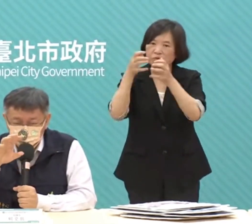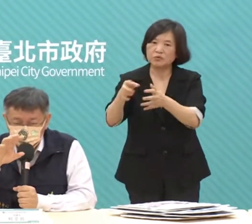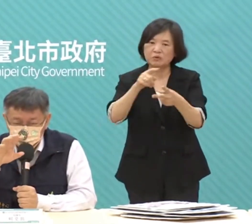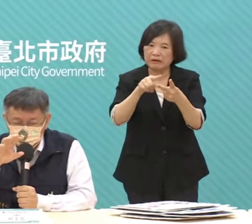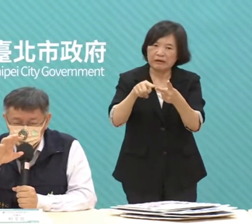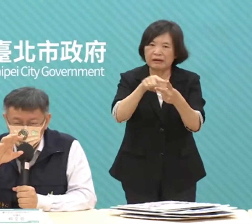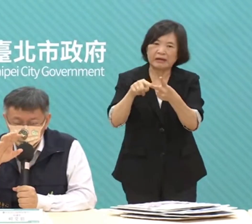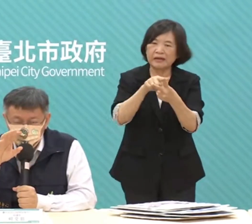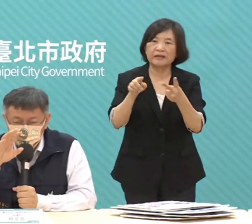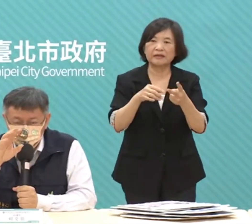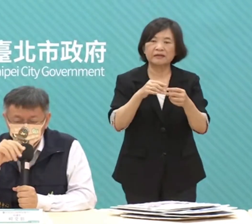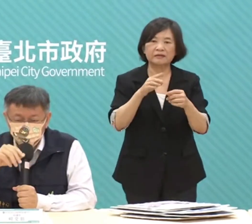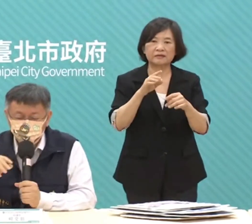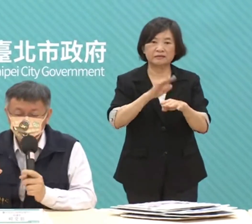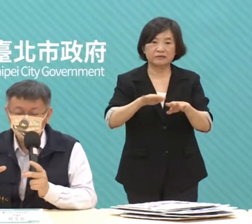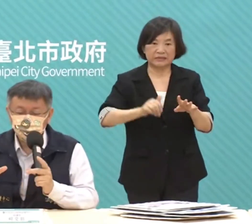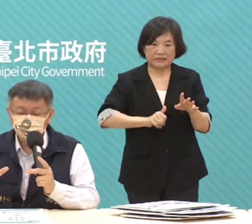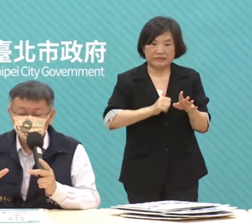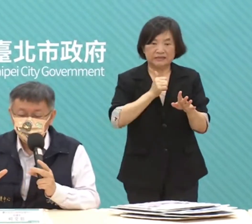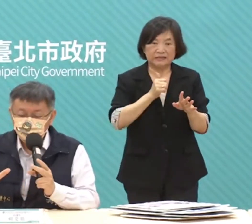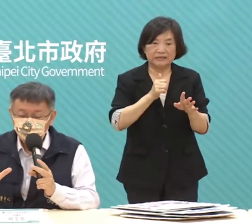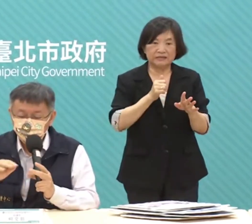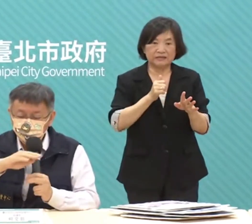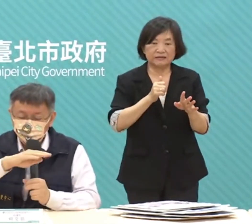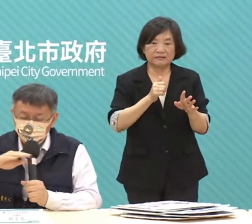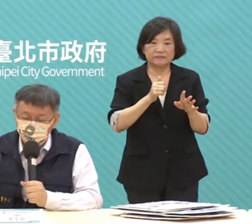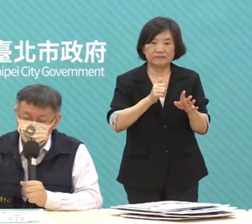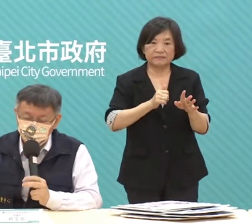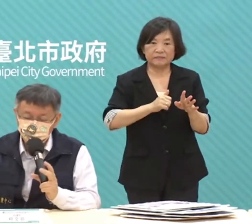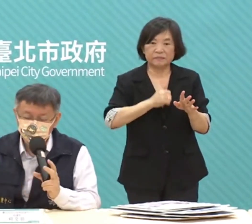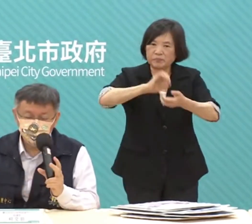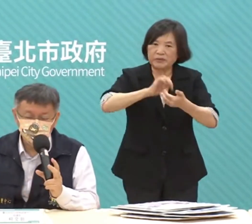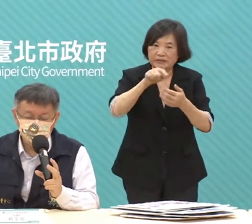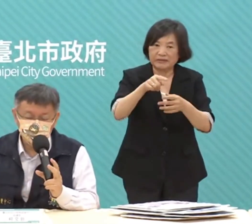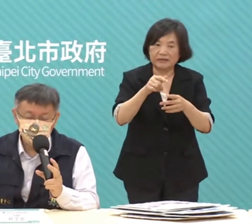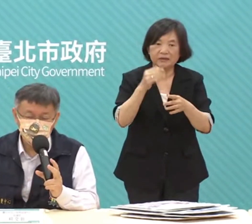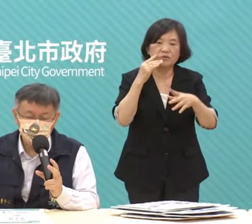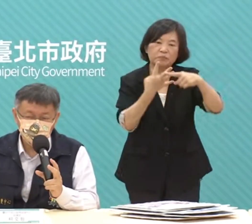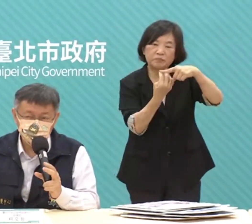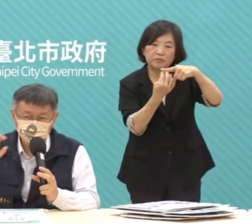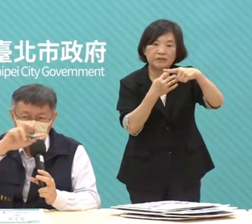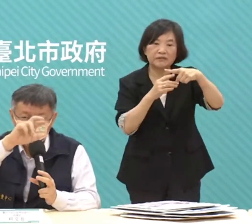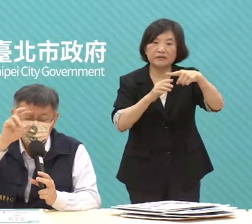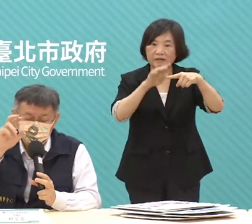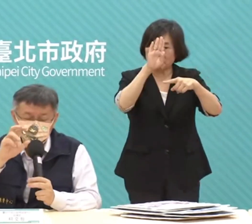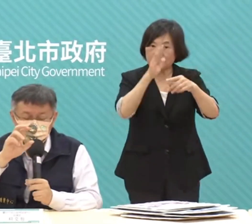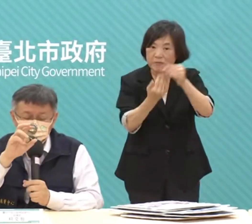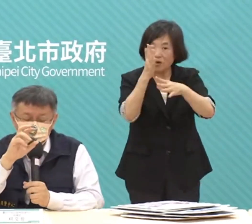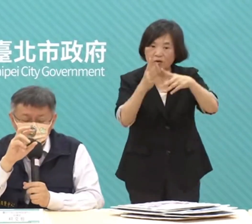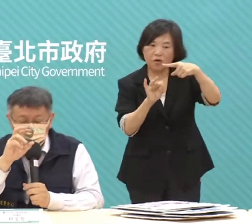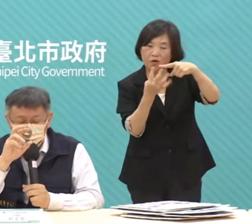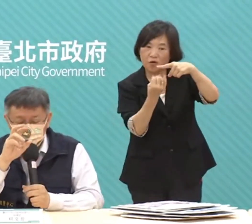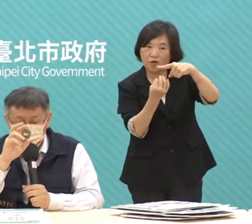是会比实际的低，为什么呢？因为就是说，比方说我们父母是确诊案例嘛，那婚子